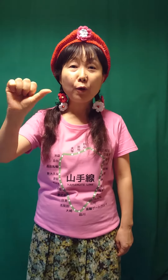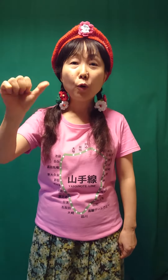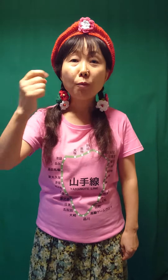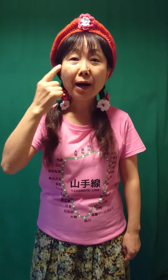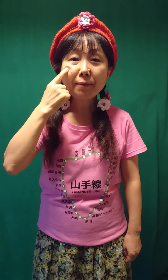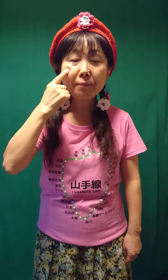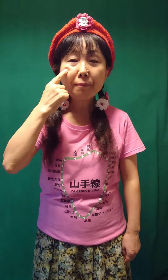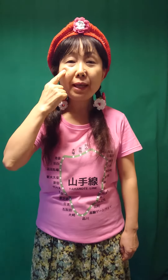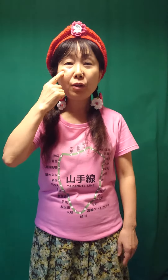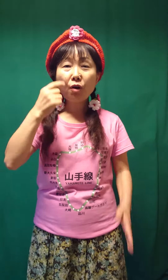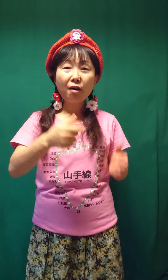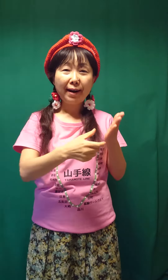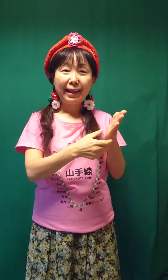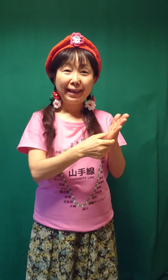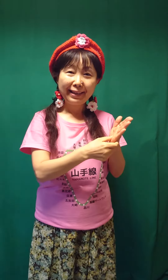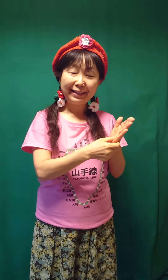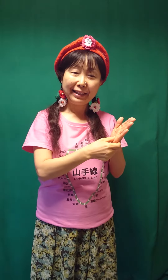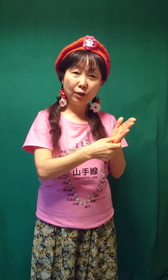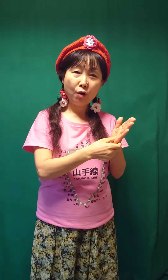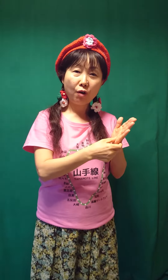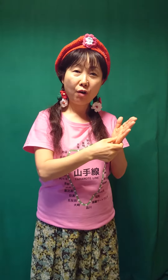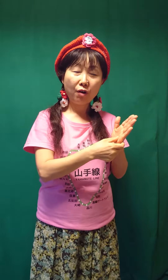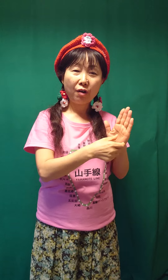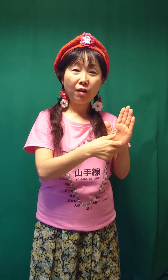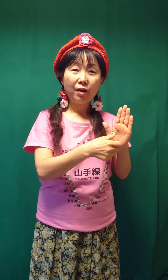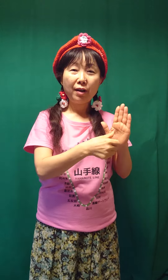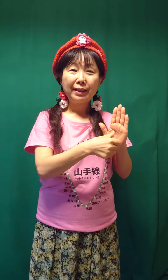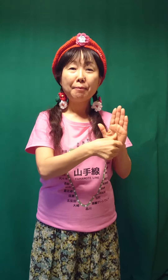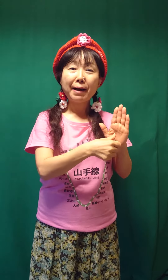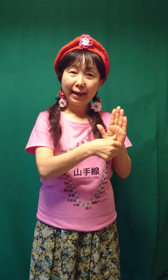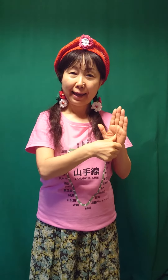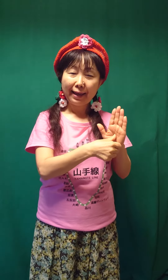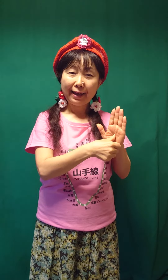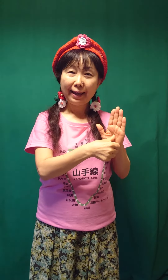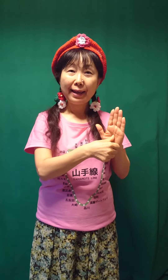5番目の駅の名前、